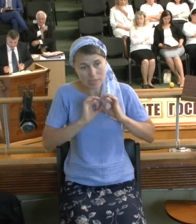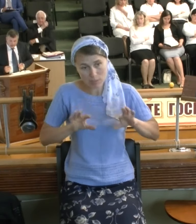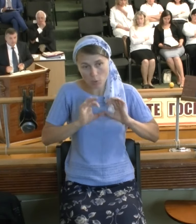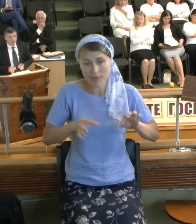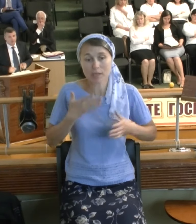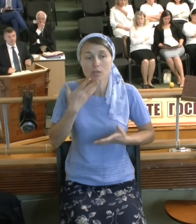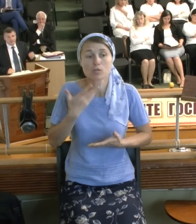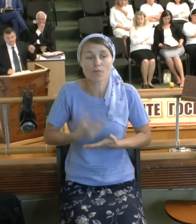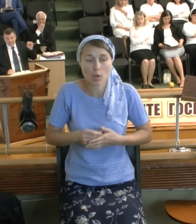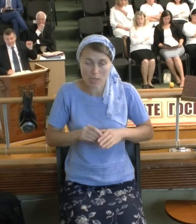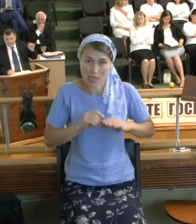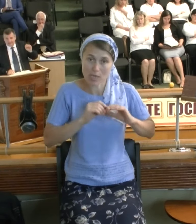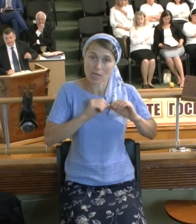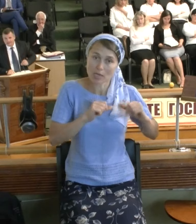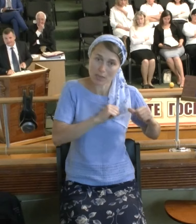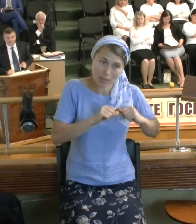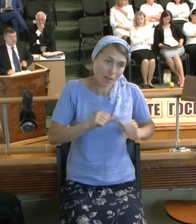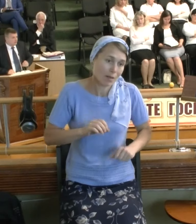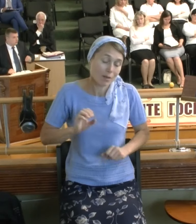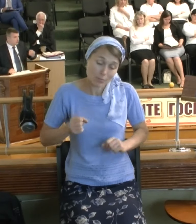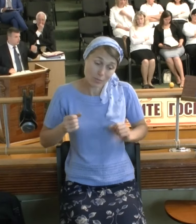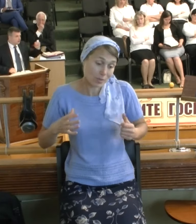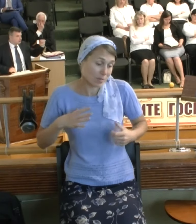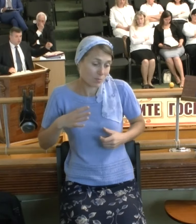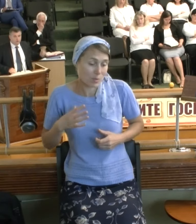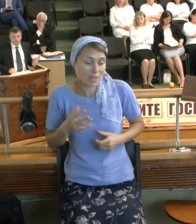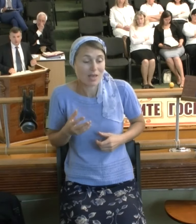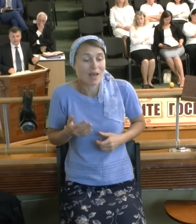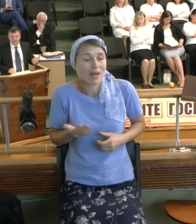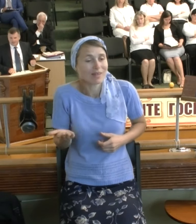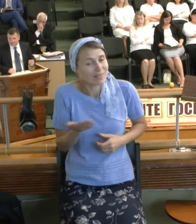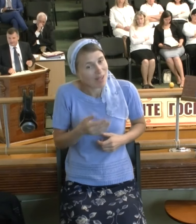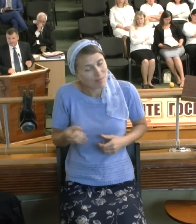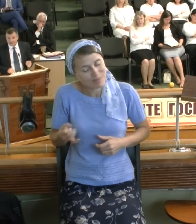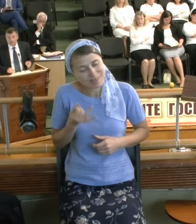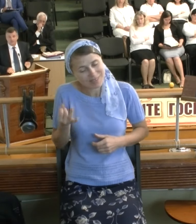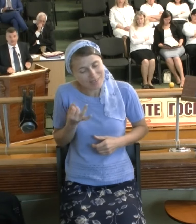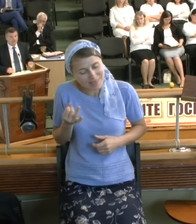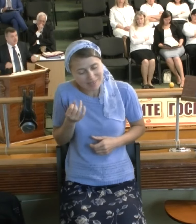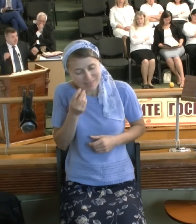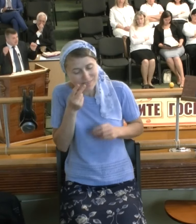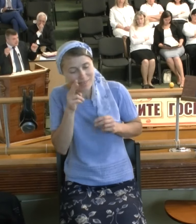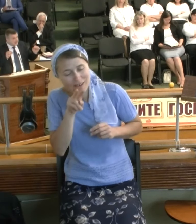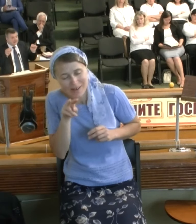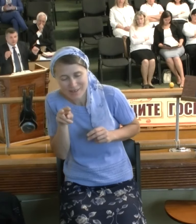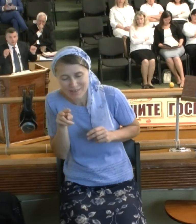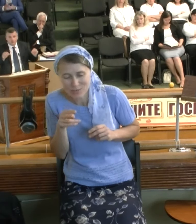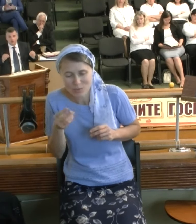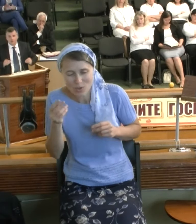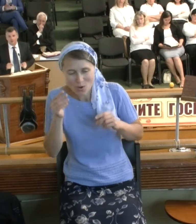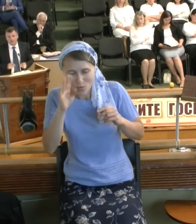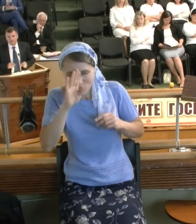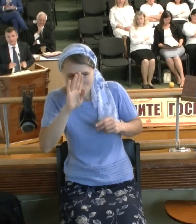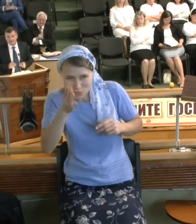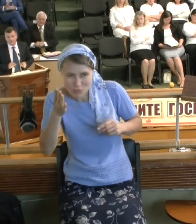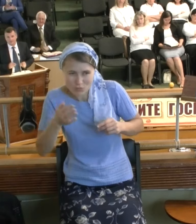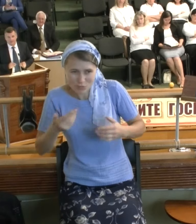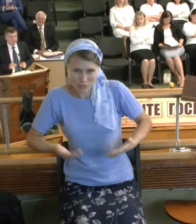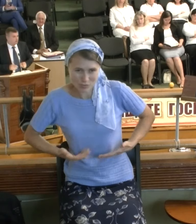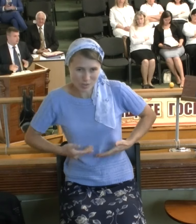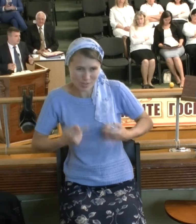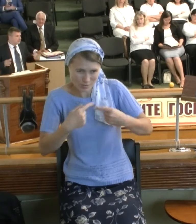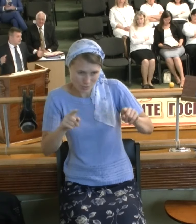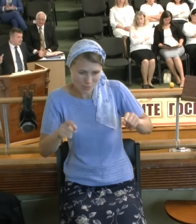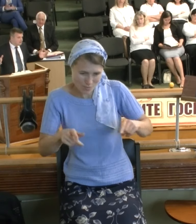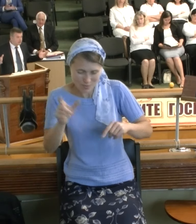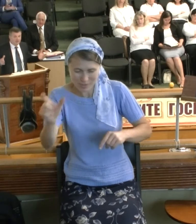грехи. Может быть, нам так интересно заглянуть в чью-то чужую жизнь. Как бы хотелось увидеть сердце вот другого человека.